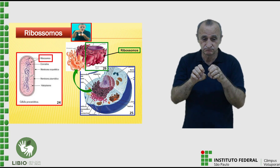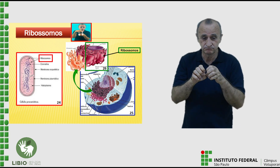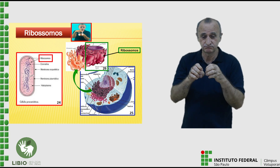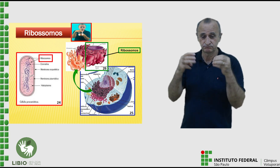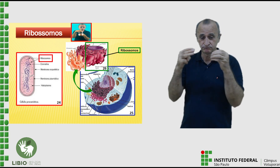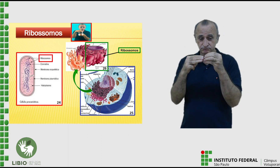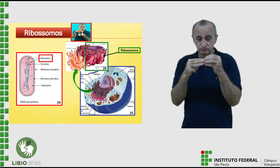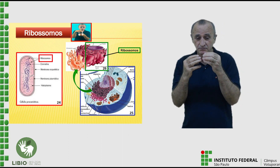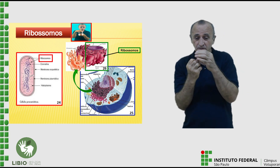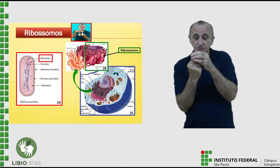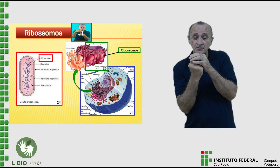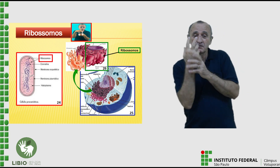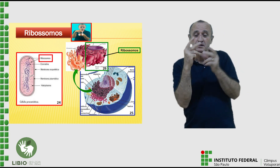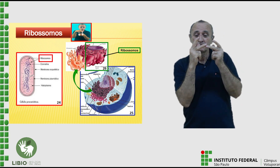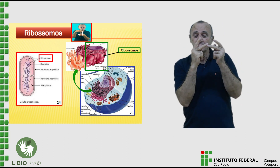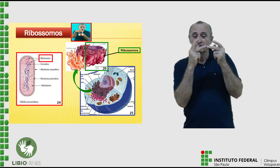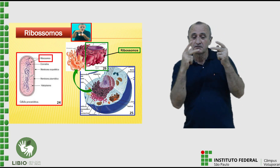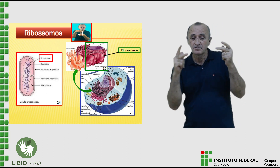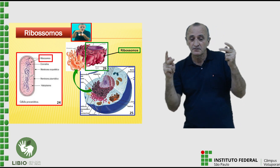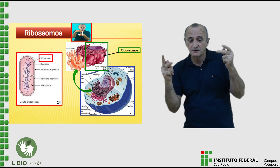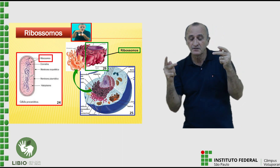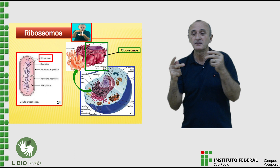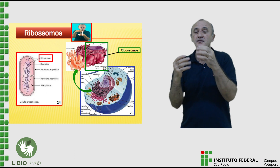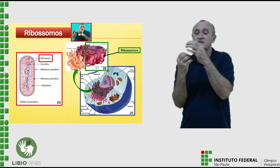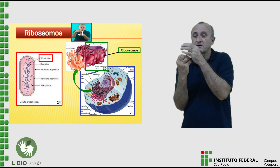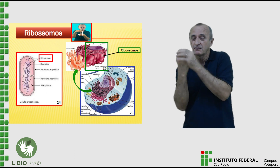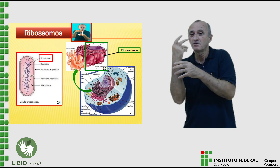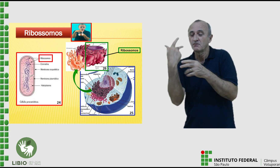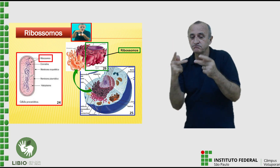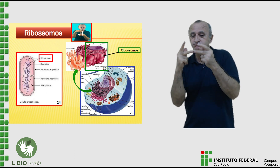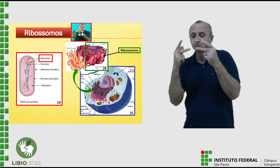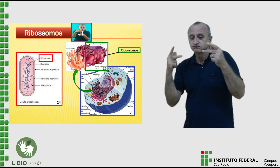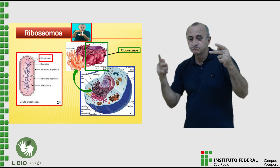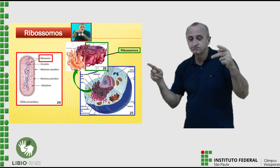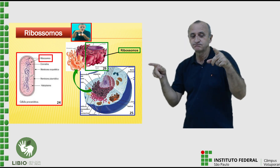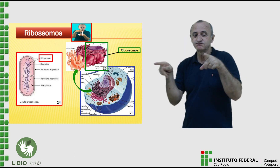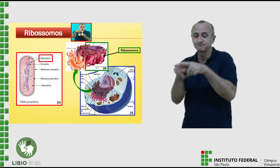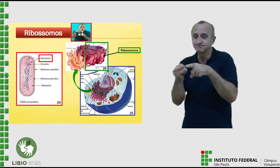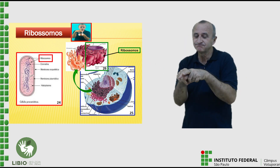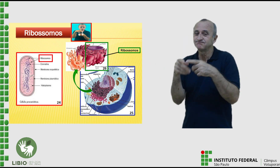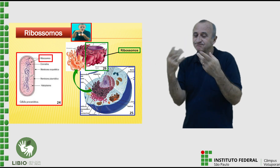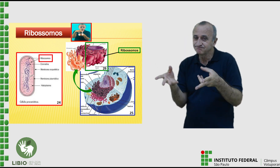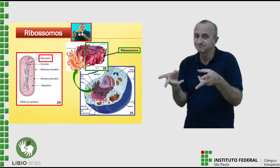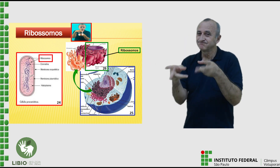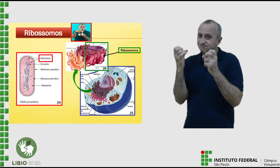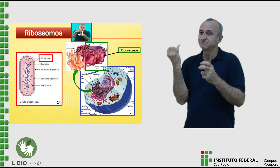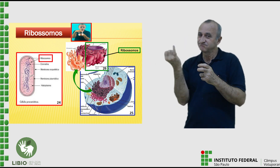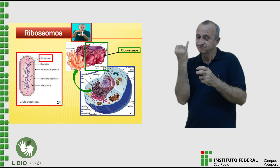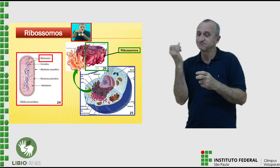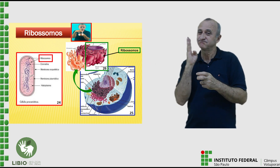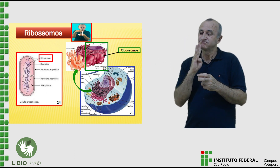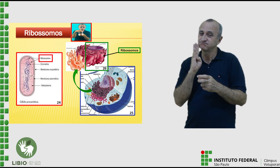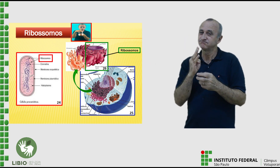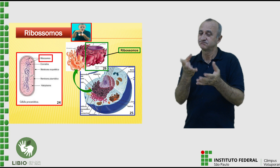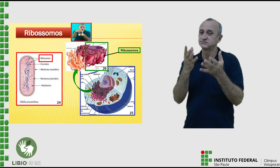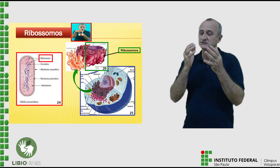ribossomos. Então, é uma estrutura formada de proteínas fabricando proteínas.